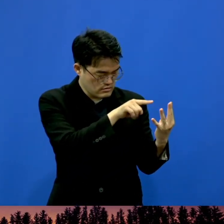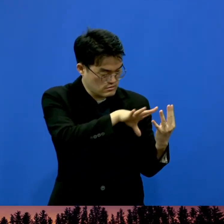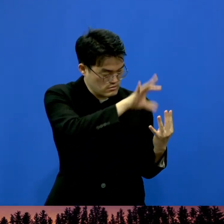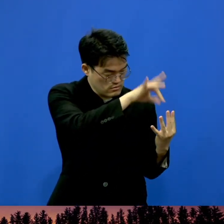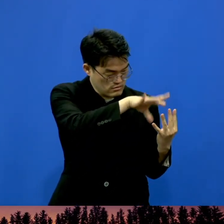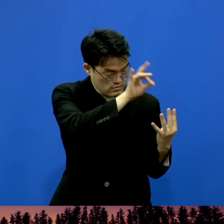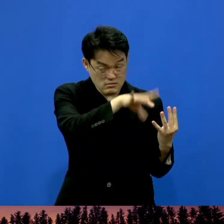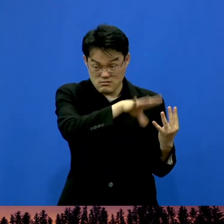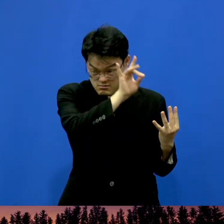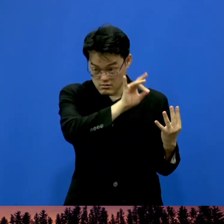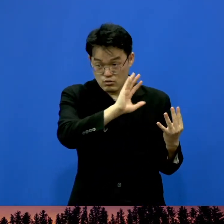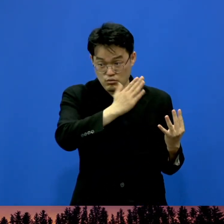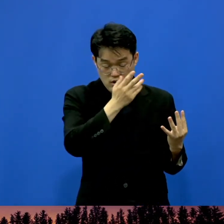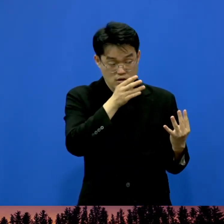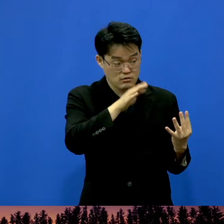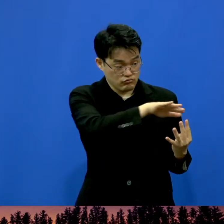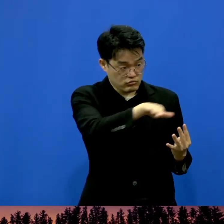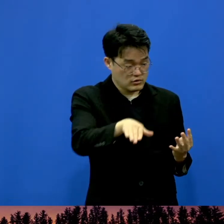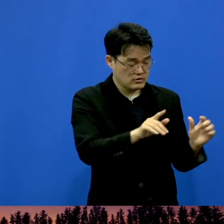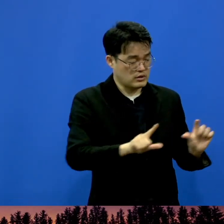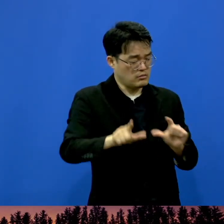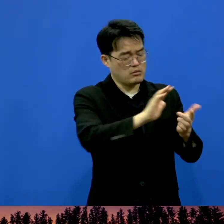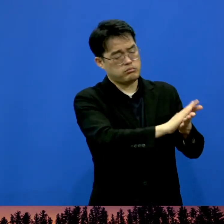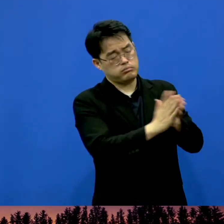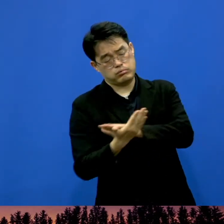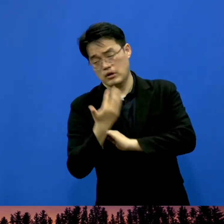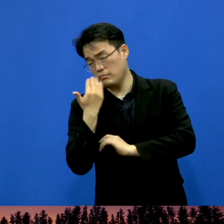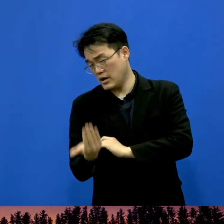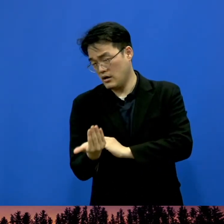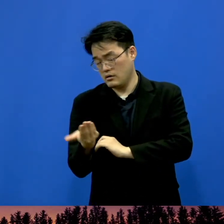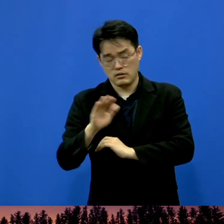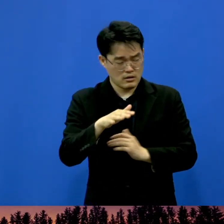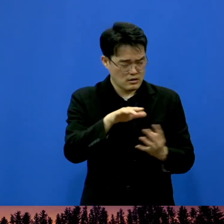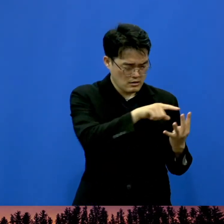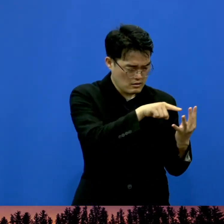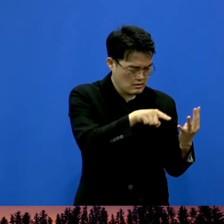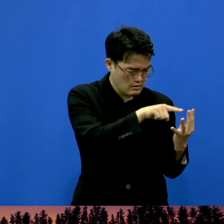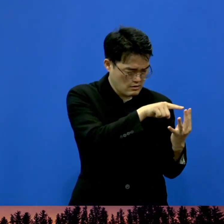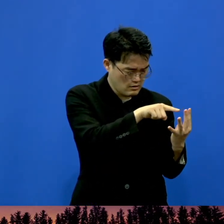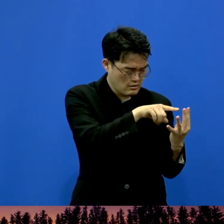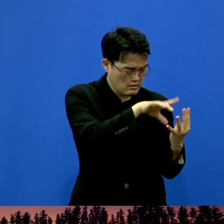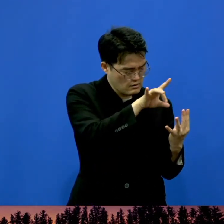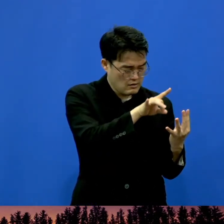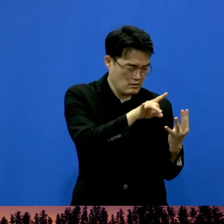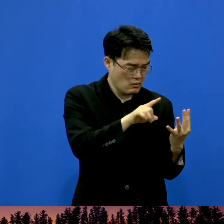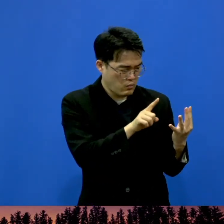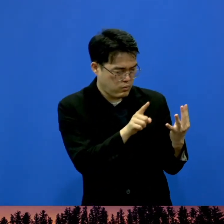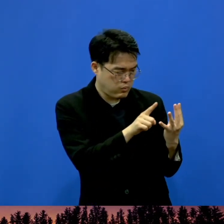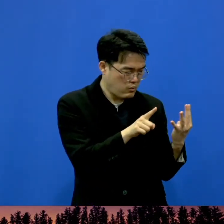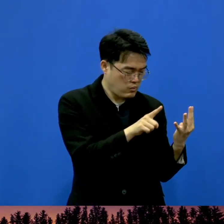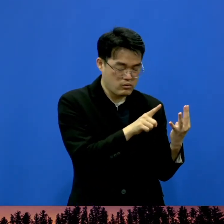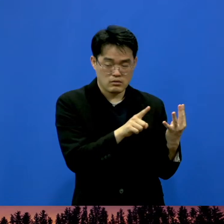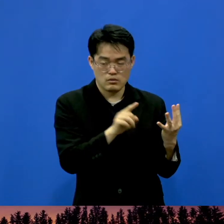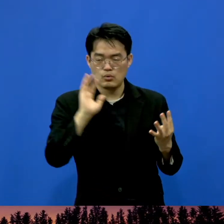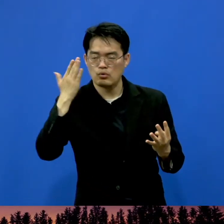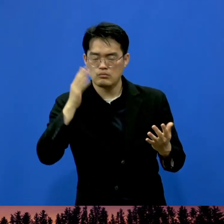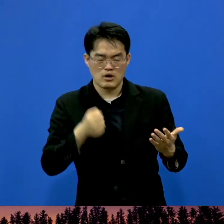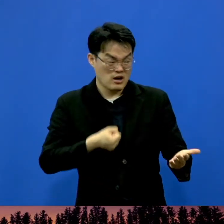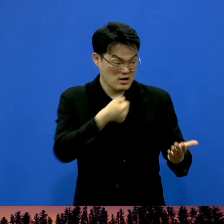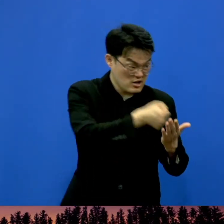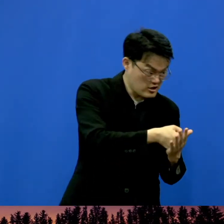그래서 우리의 삶의 변화가 일어나는데 그걸 못하는 거예요. 이게 결정장애. 그러니까 요즘 결정장애자들이 굉장히